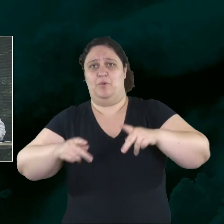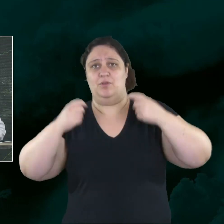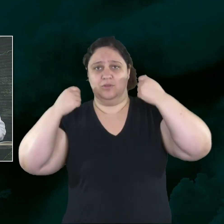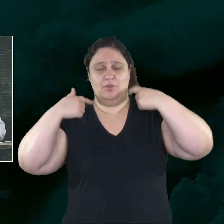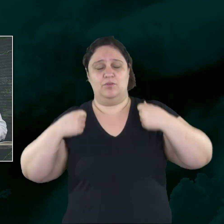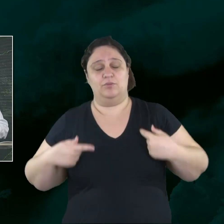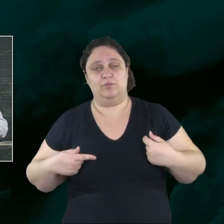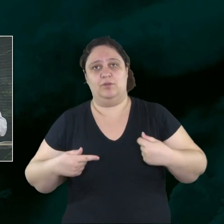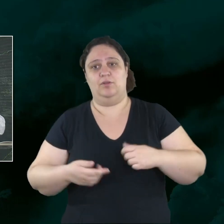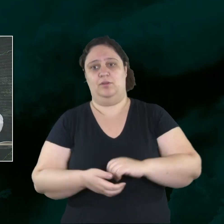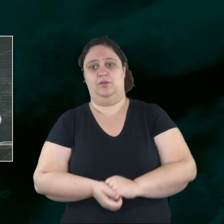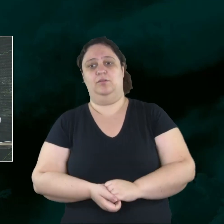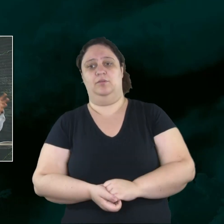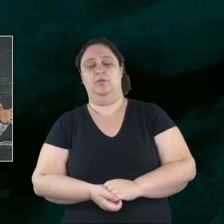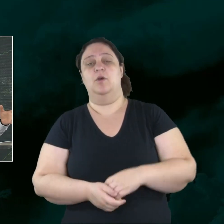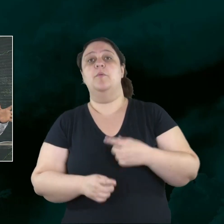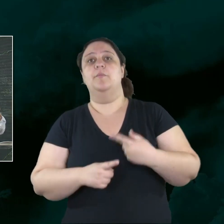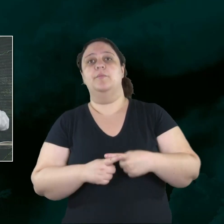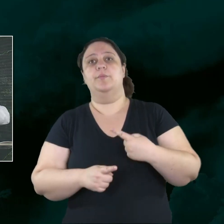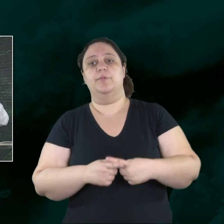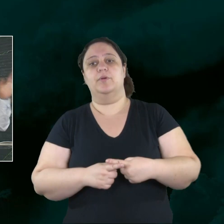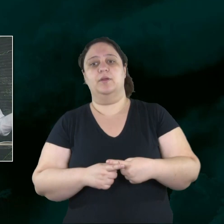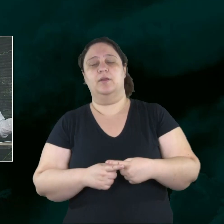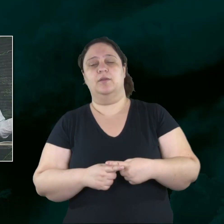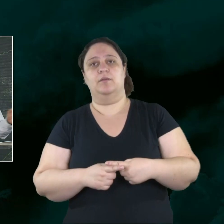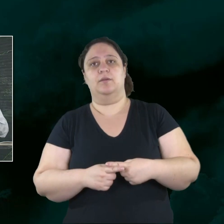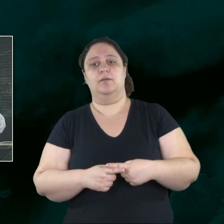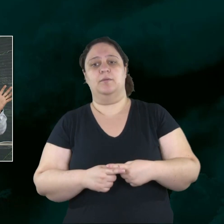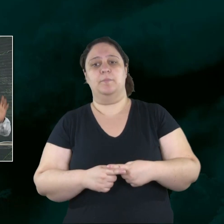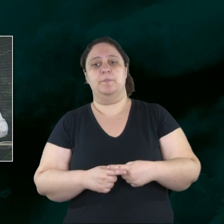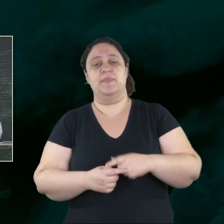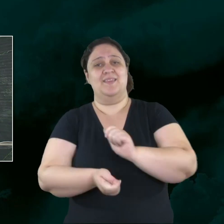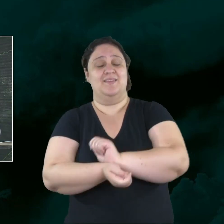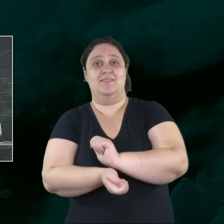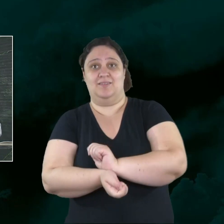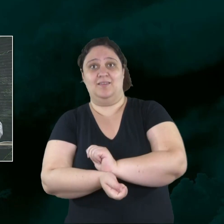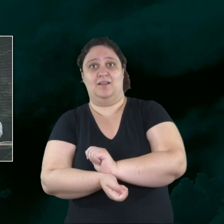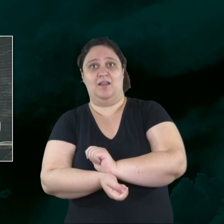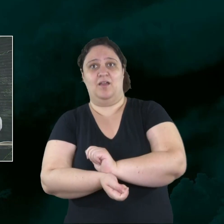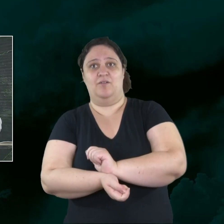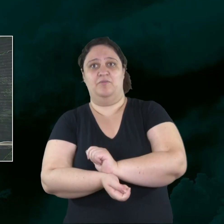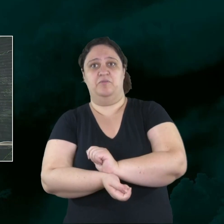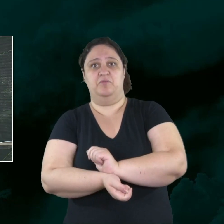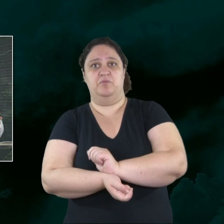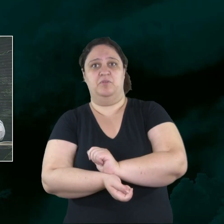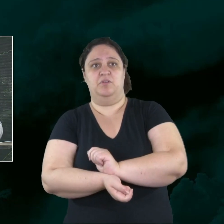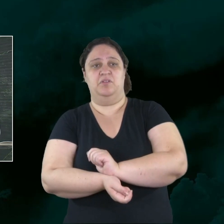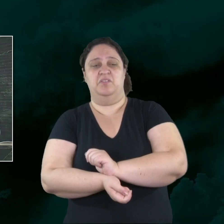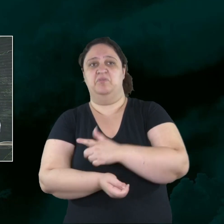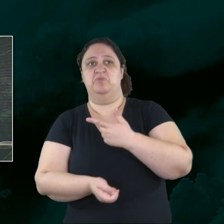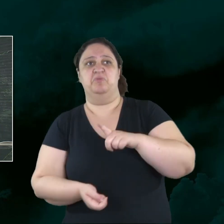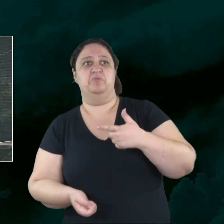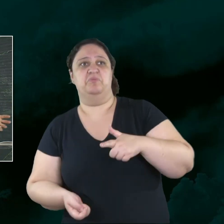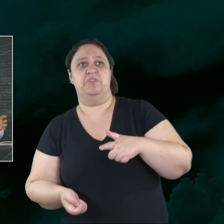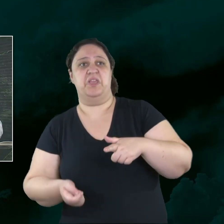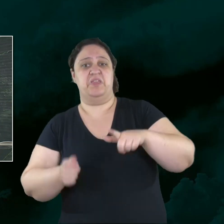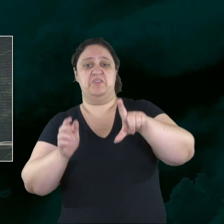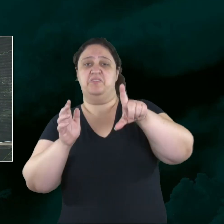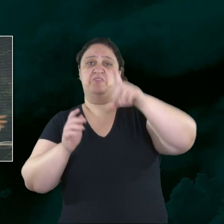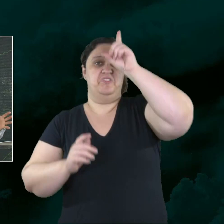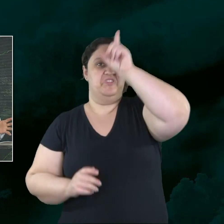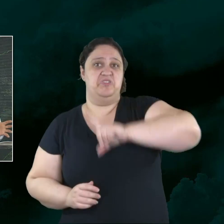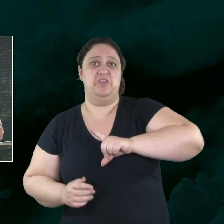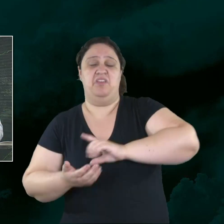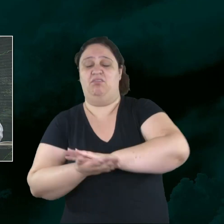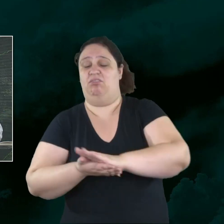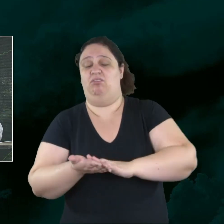judeu, porque os escravos em outras nações não são gente. Não são tratados como gente, não têm direito